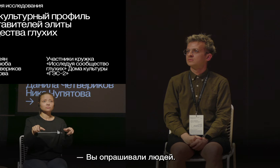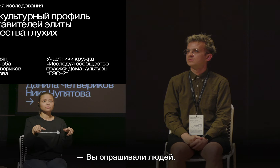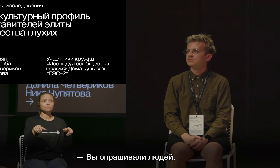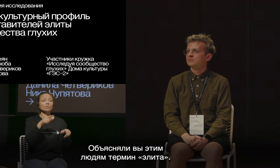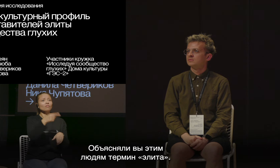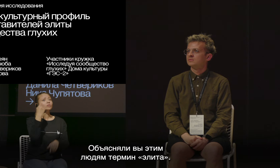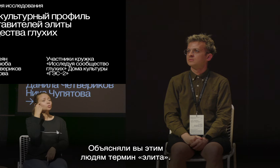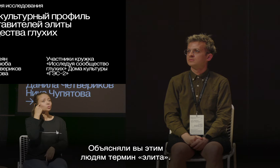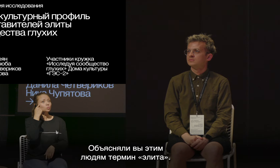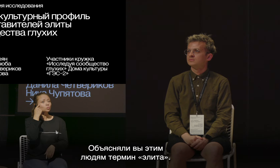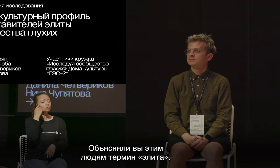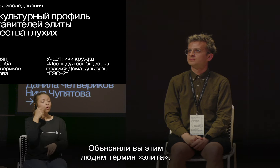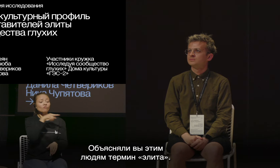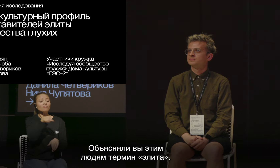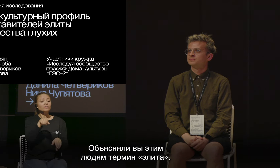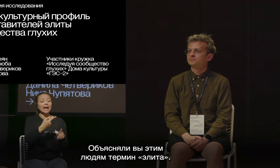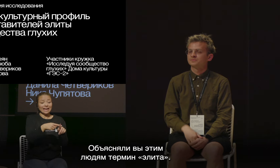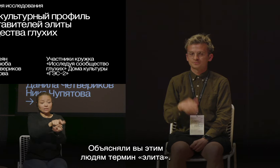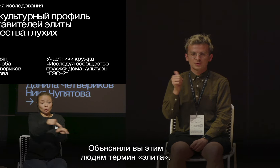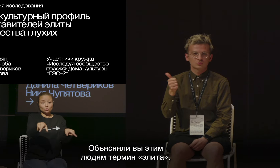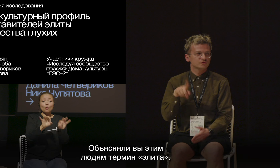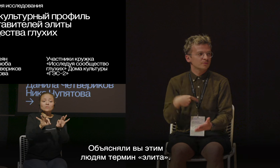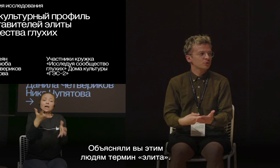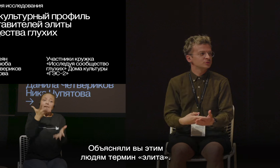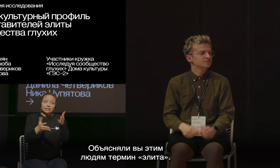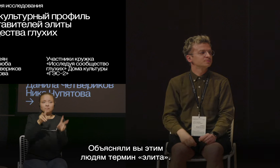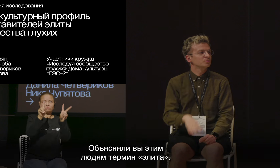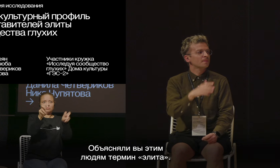думали, объясняли вы этим людям термин «элита»?